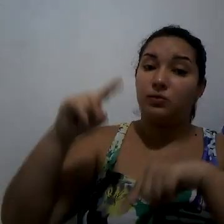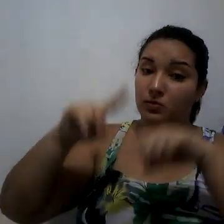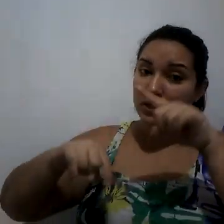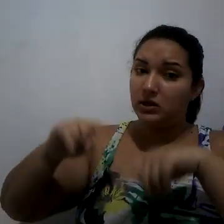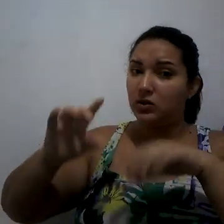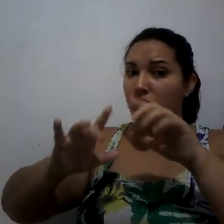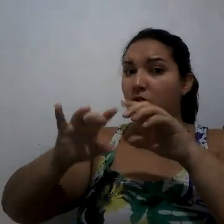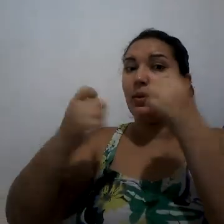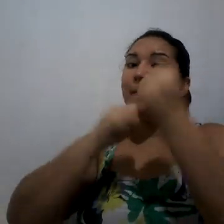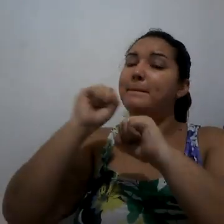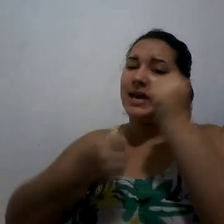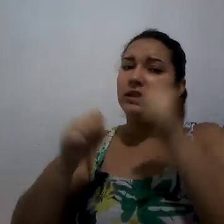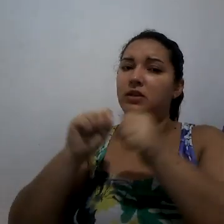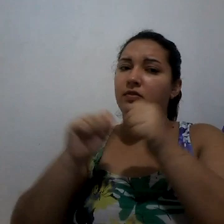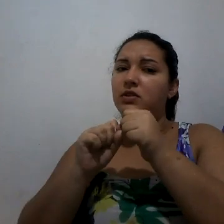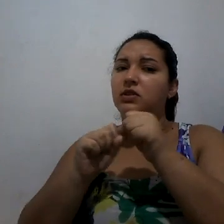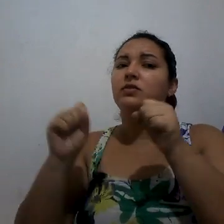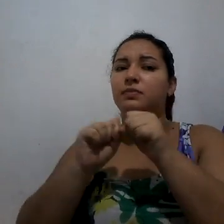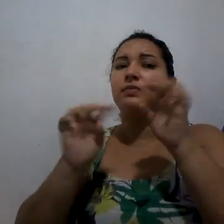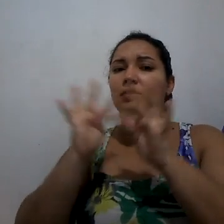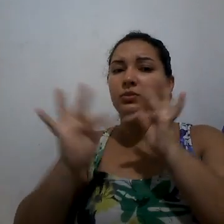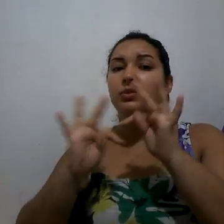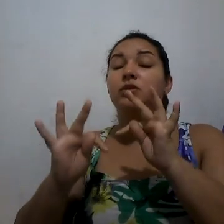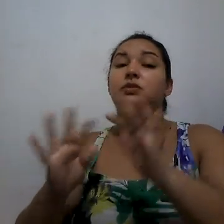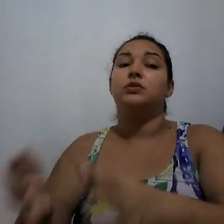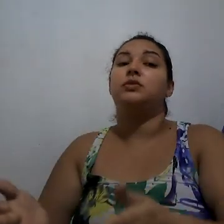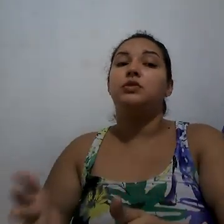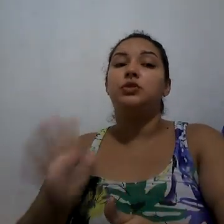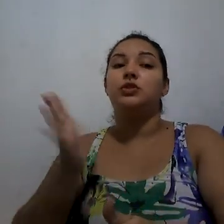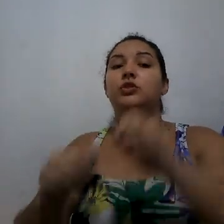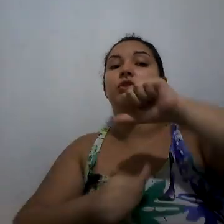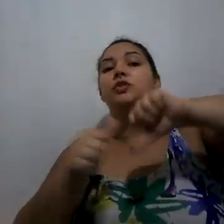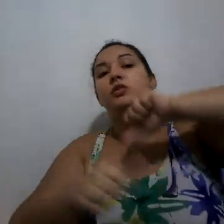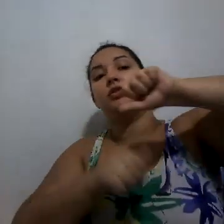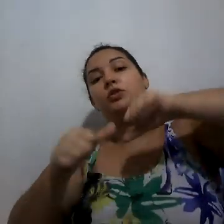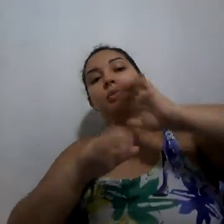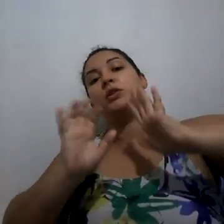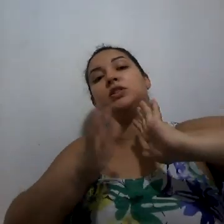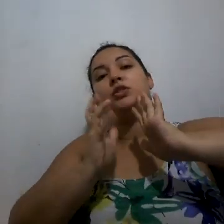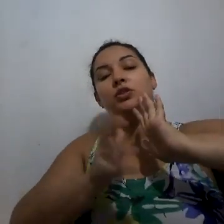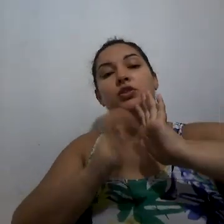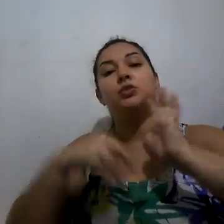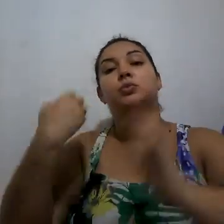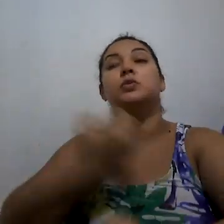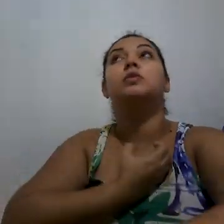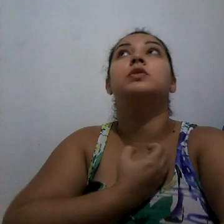fazer o tratamento desse dado, ok? Então, nós vamos transformar esses dados de forma que ele seja claro